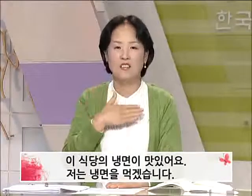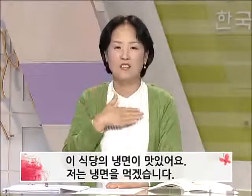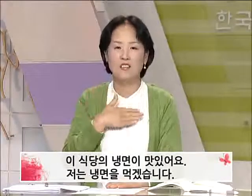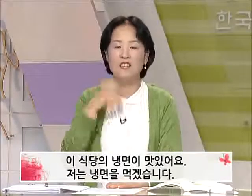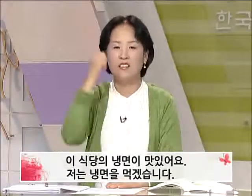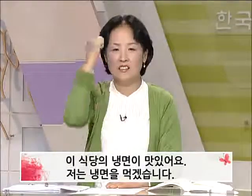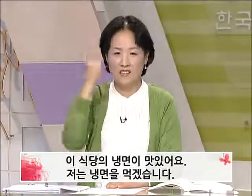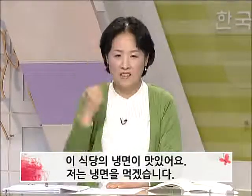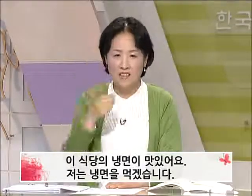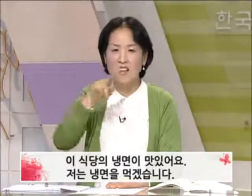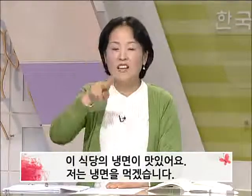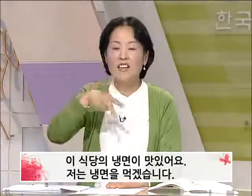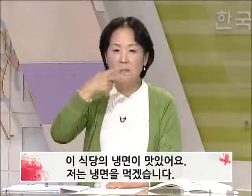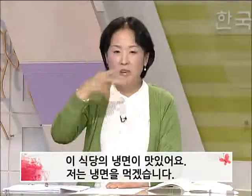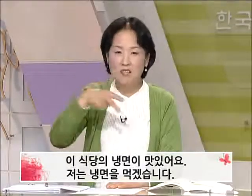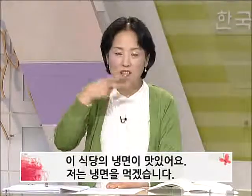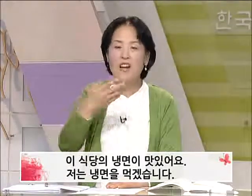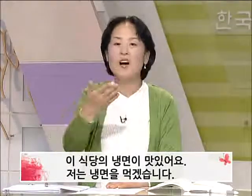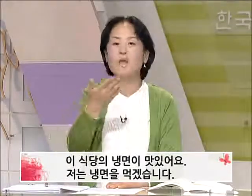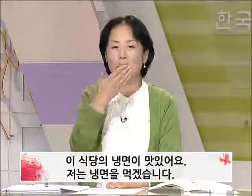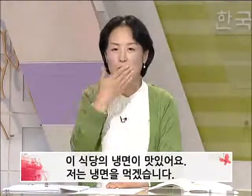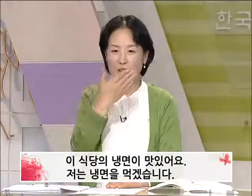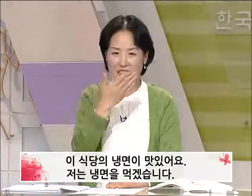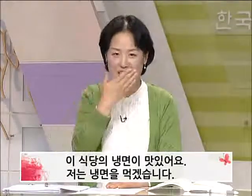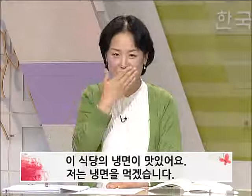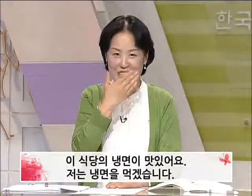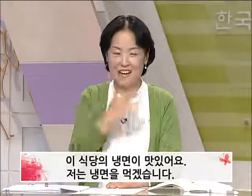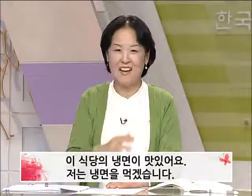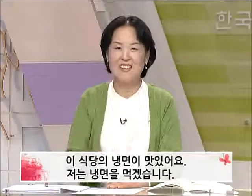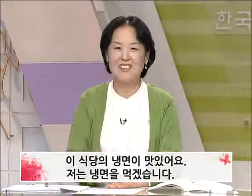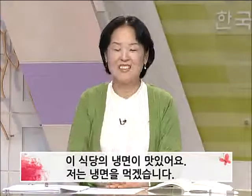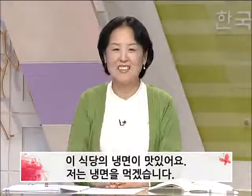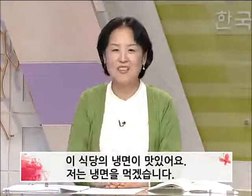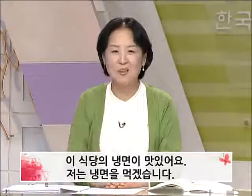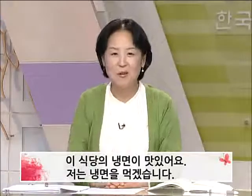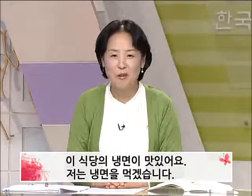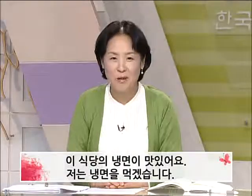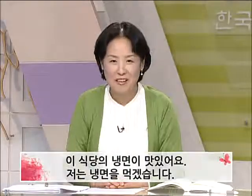저는 냉면을 먹겠습니다. 자, 자세한 설명과 함께